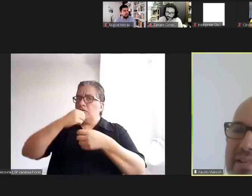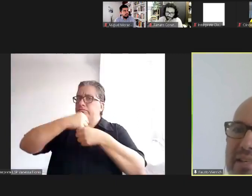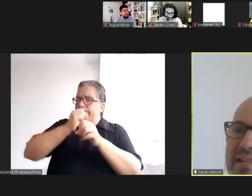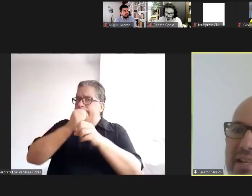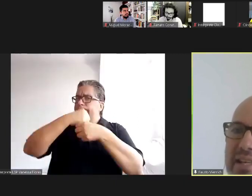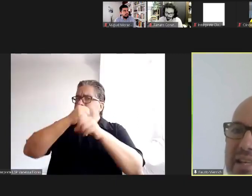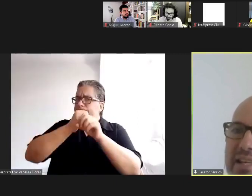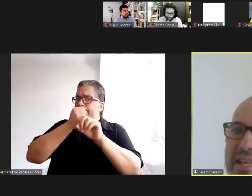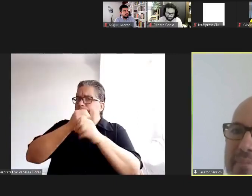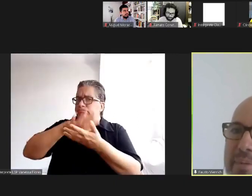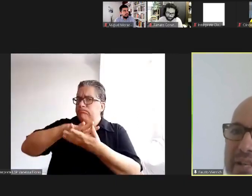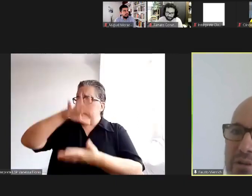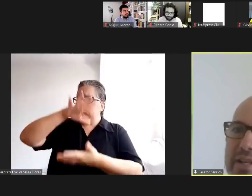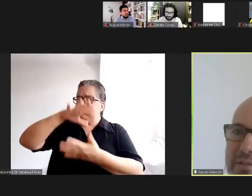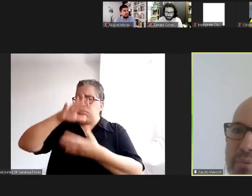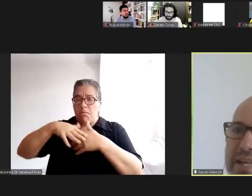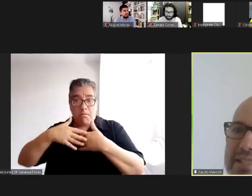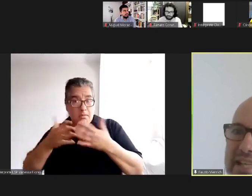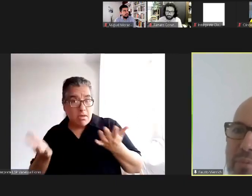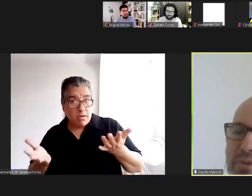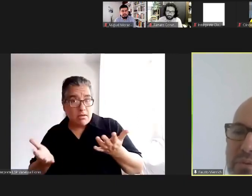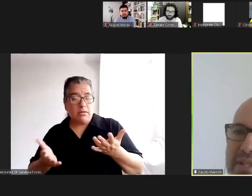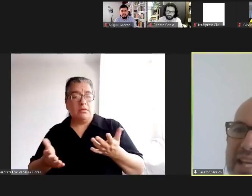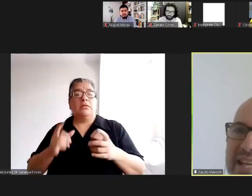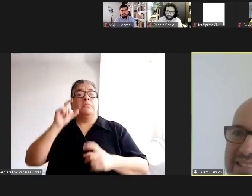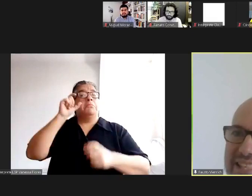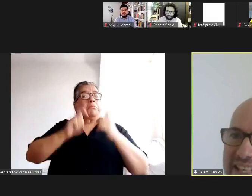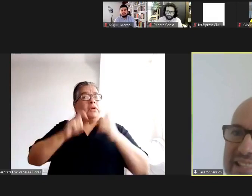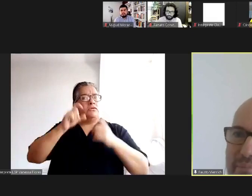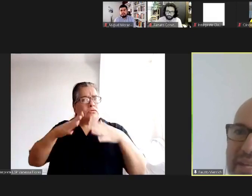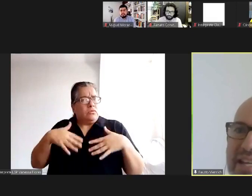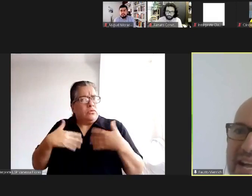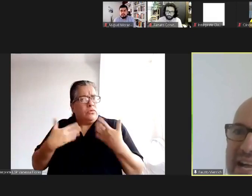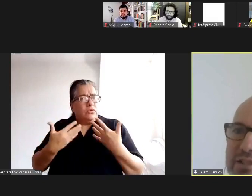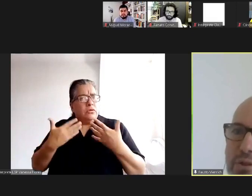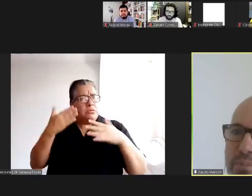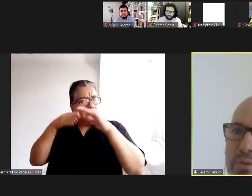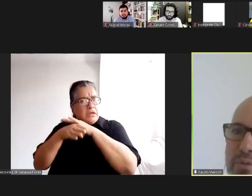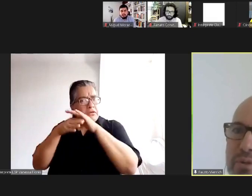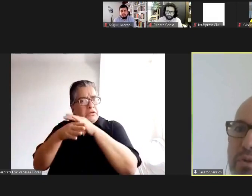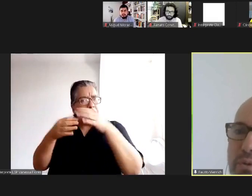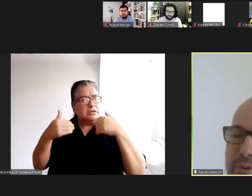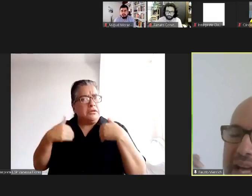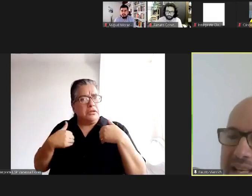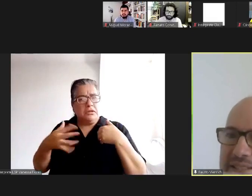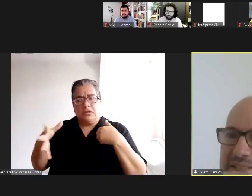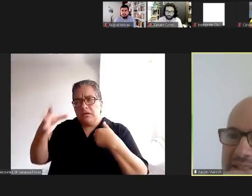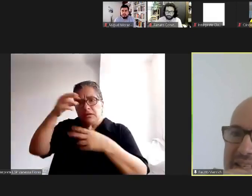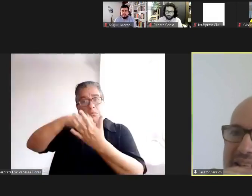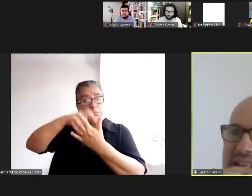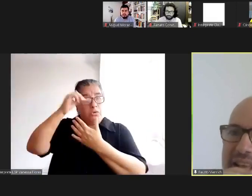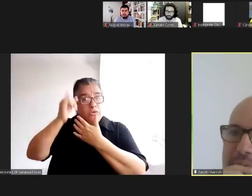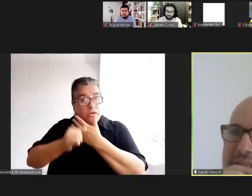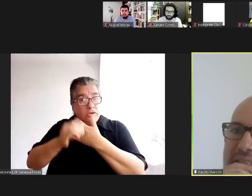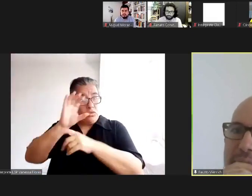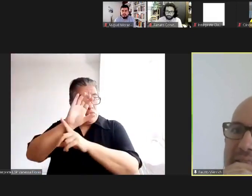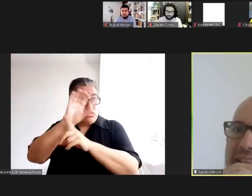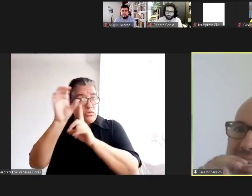también que más personas puedan tener la oportunidad de acceder también a estos productos culturales.